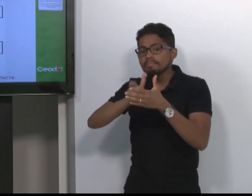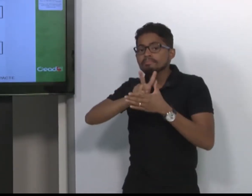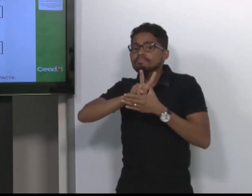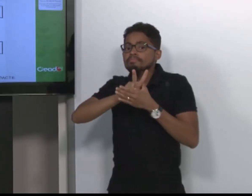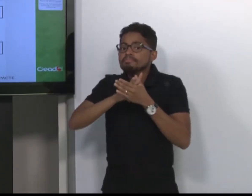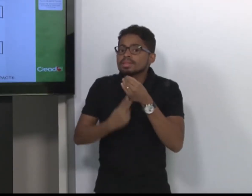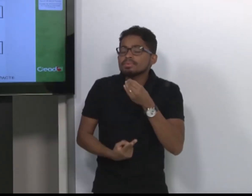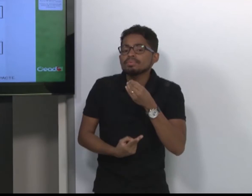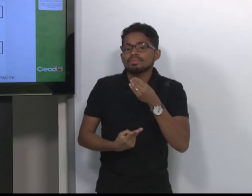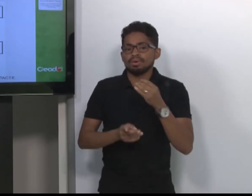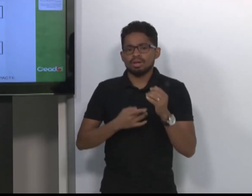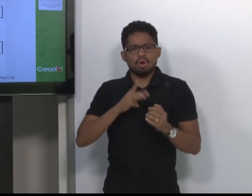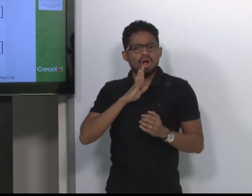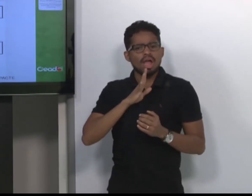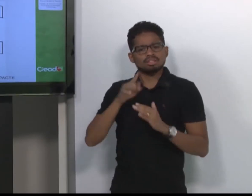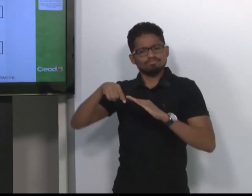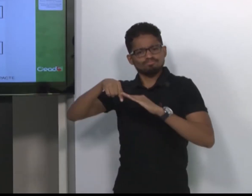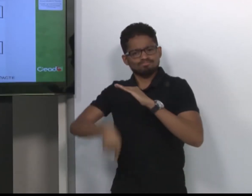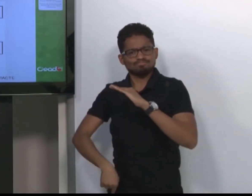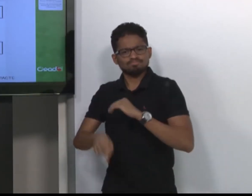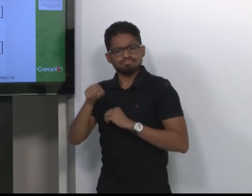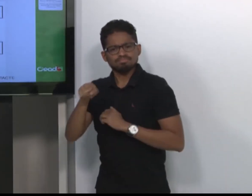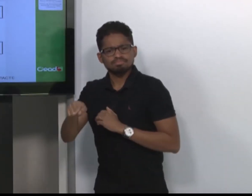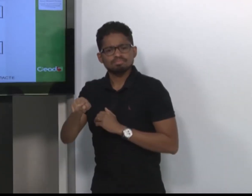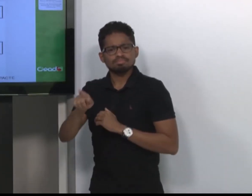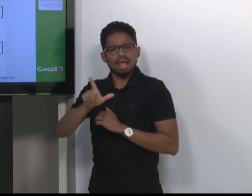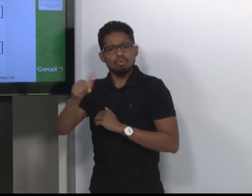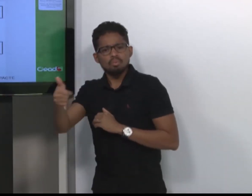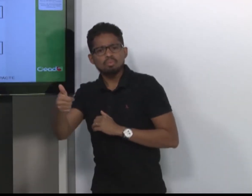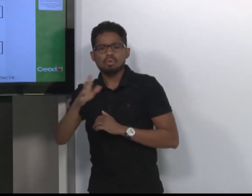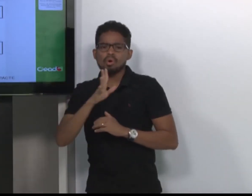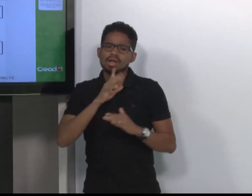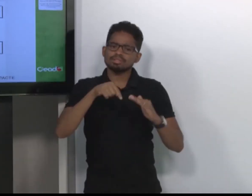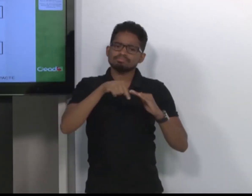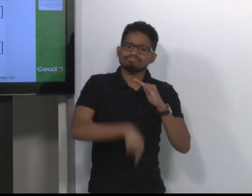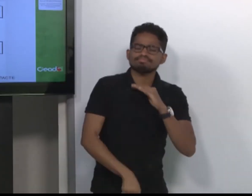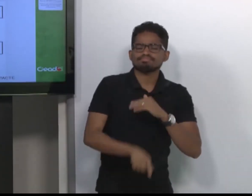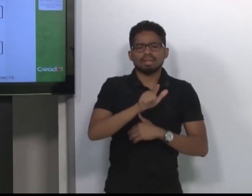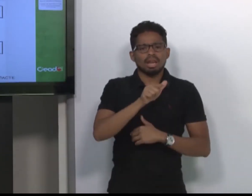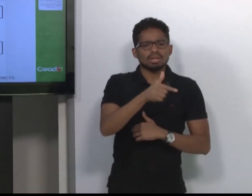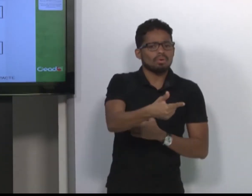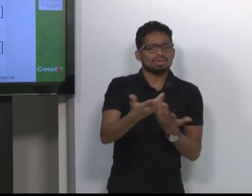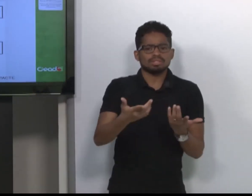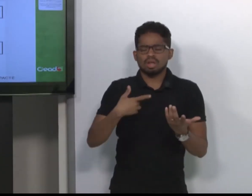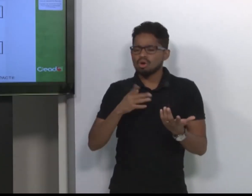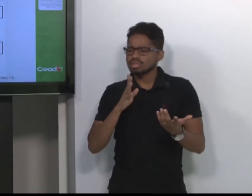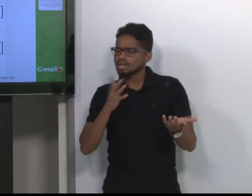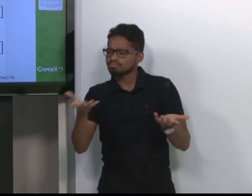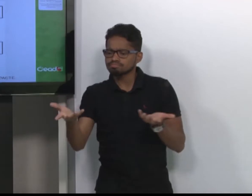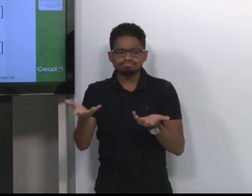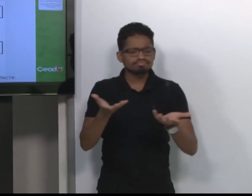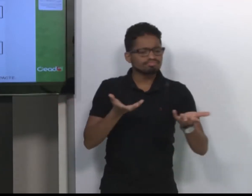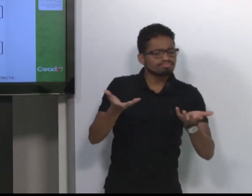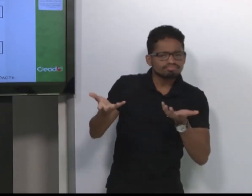subcompetência linguística, que é o conhecimento profundo da L1 e da L2, de forma a haver